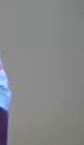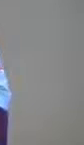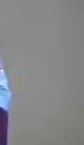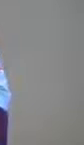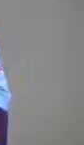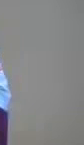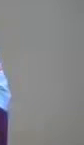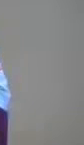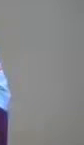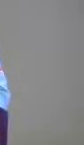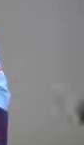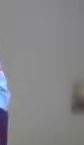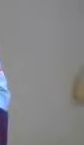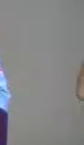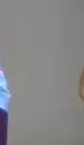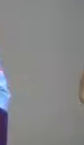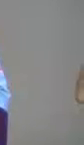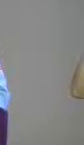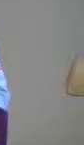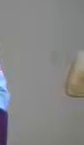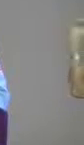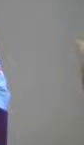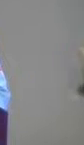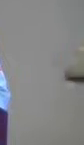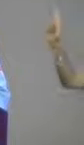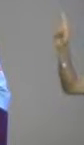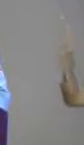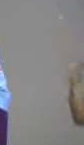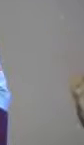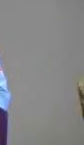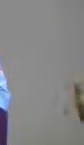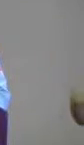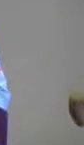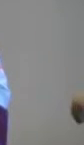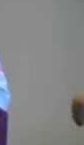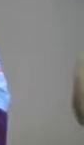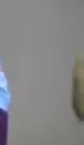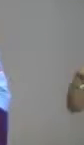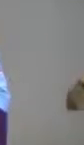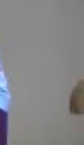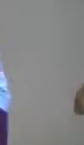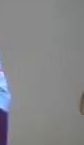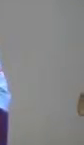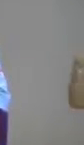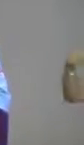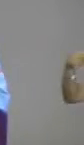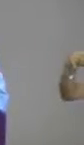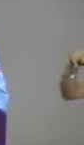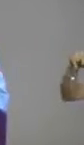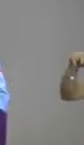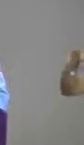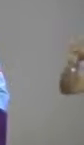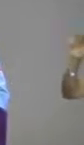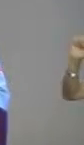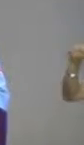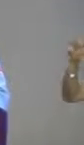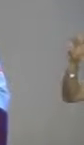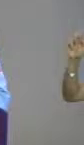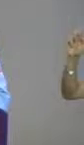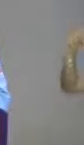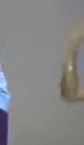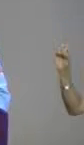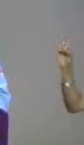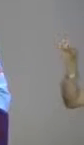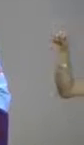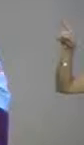como el doctor João Paulo Dias de Souza, de la Organización Mundial de la Salud, de